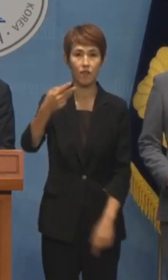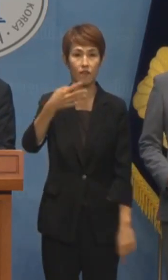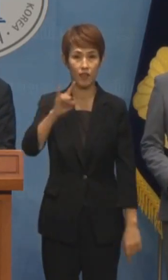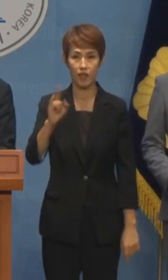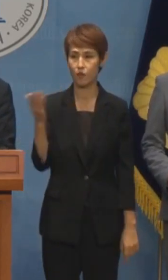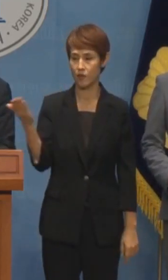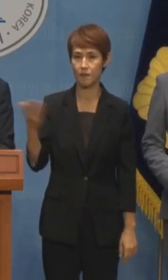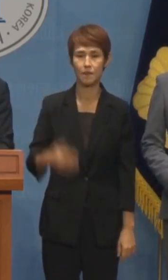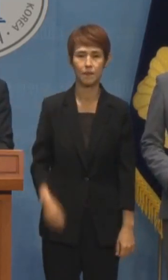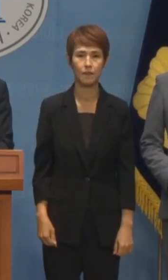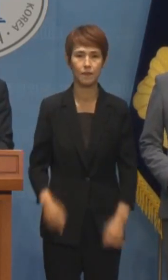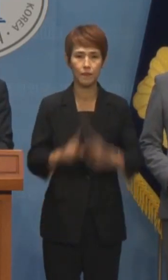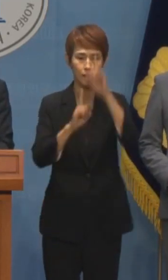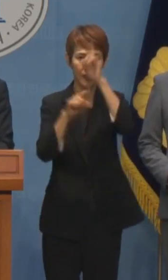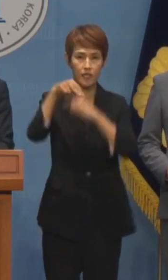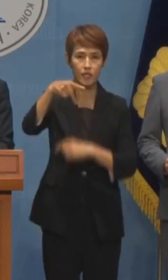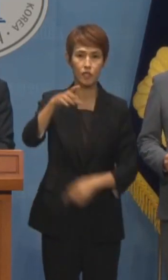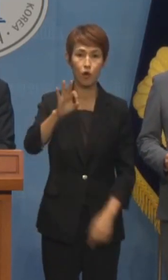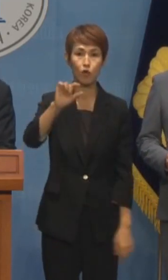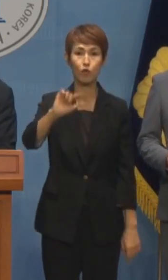의원님이십니다. 이성윤